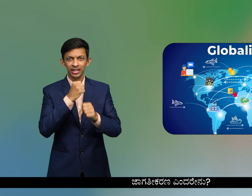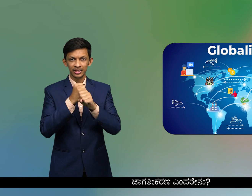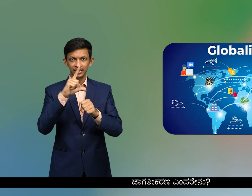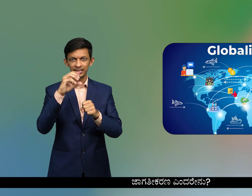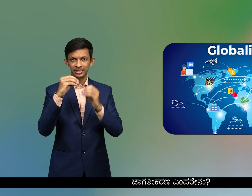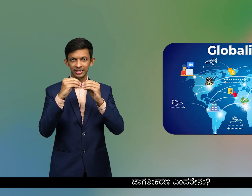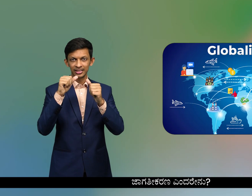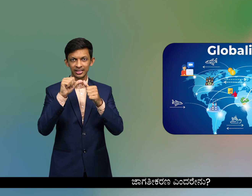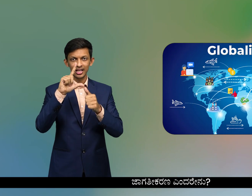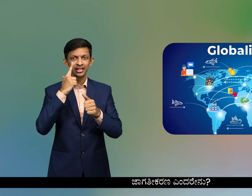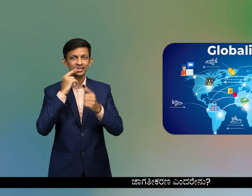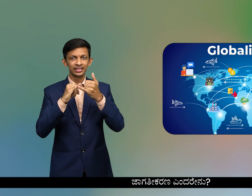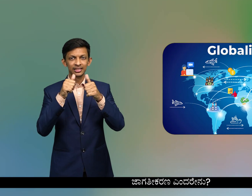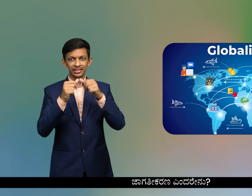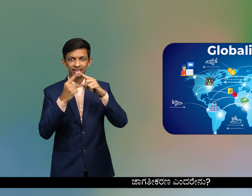ಜಾಗತೀಕರಣ ಎಂದರೇನು?